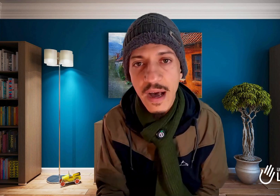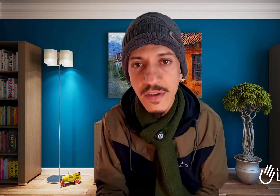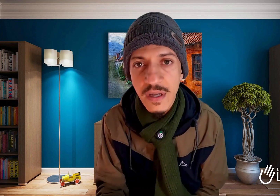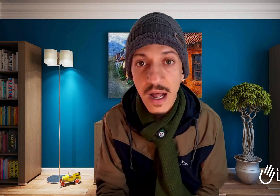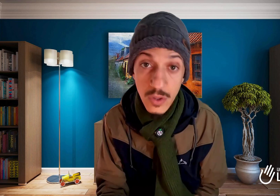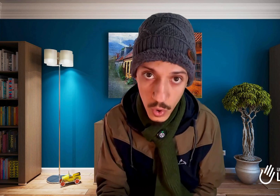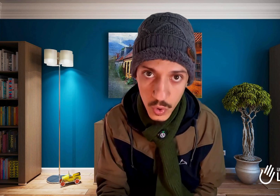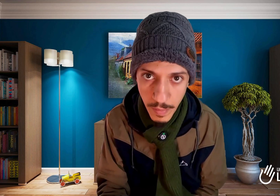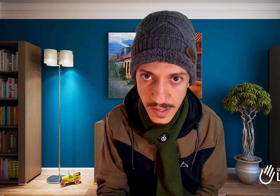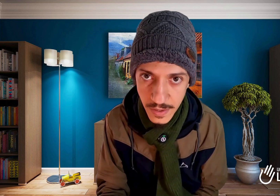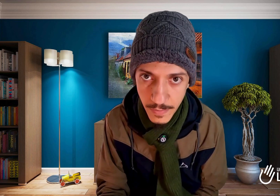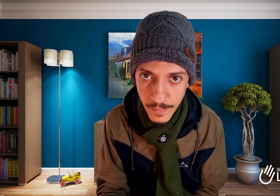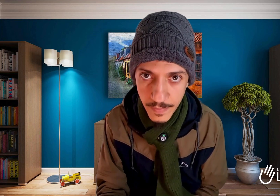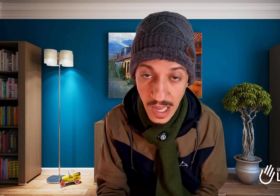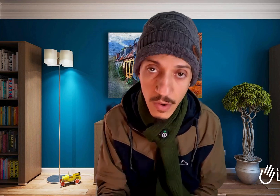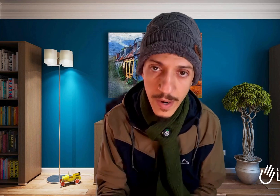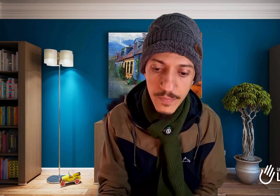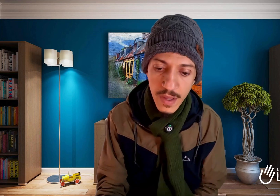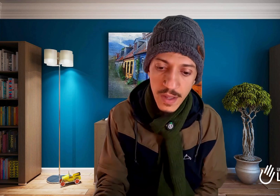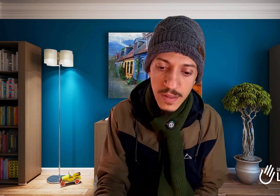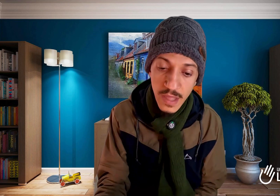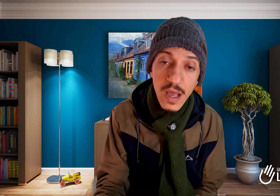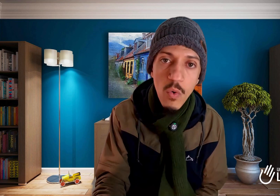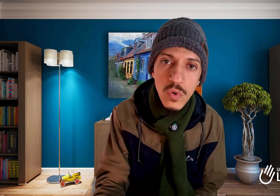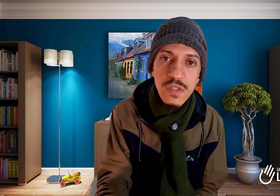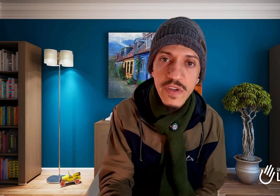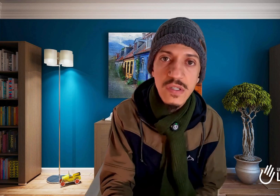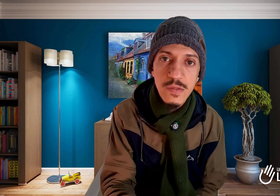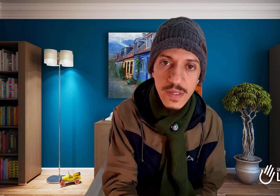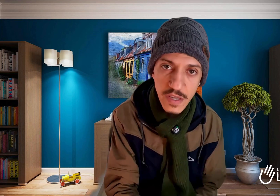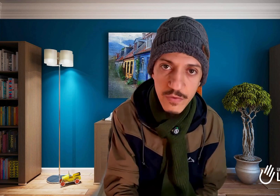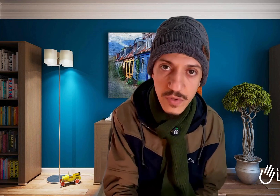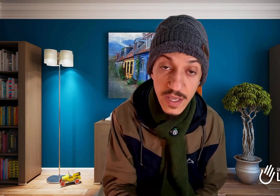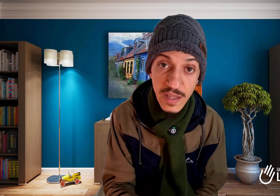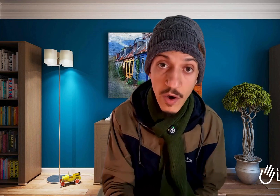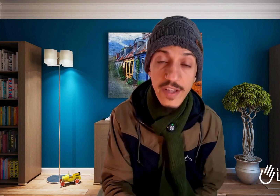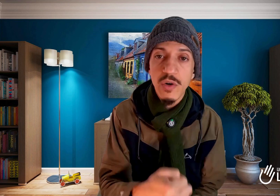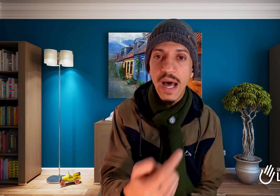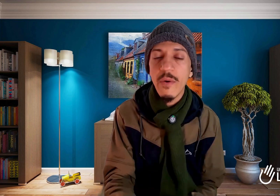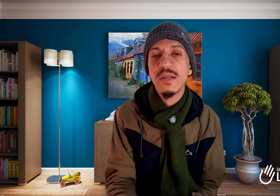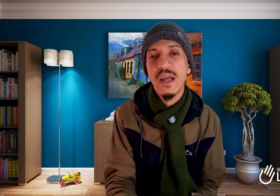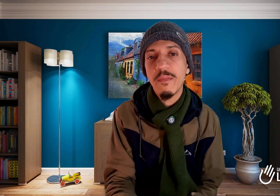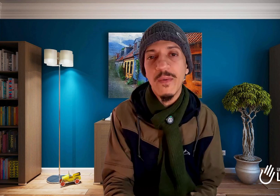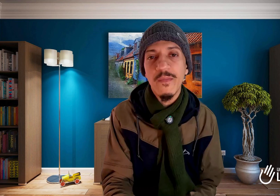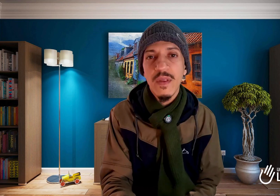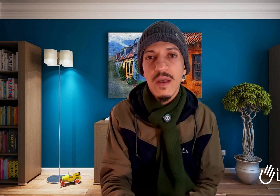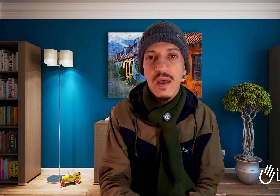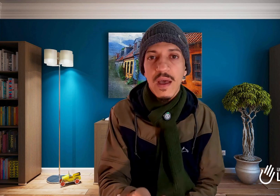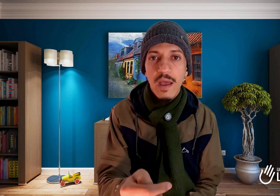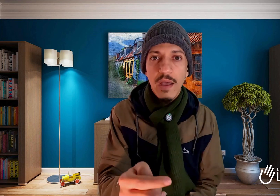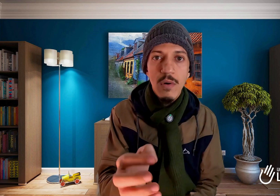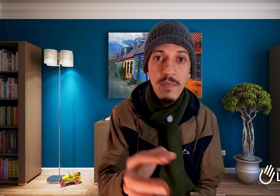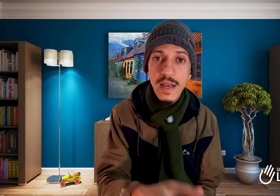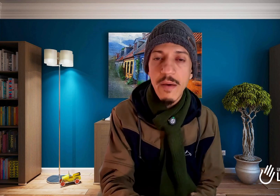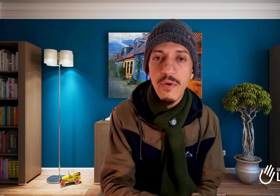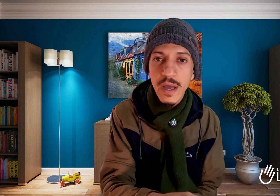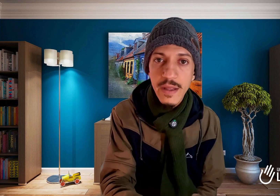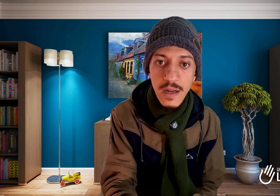a todo o Brasil. Agora, tem alguns vídeos específicos em que na hora de eu dar o exemplo, eu me lembro que aquilo ali